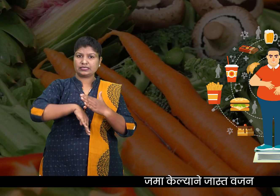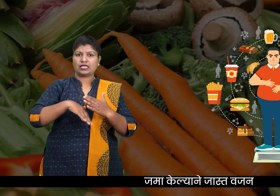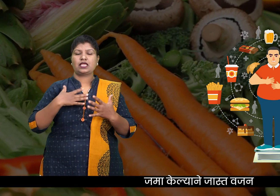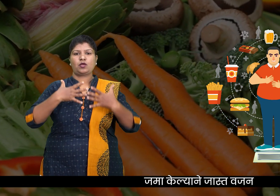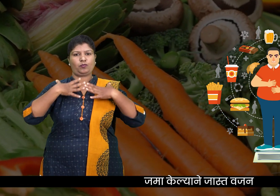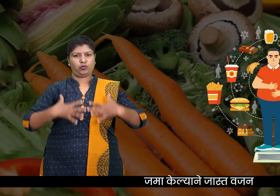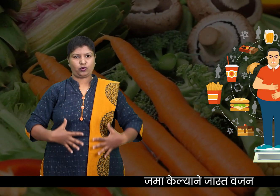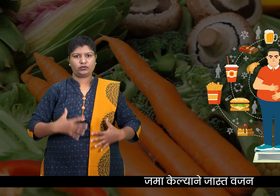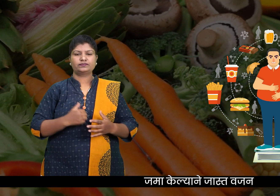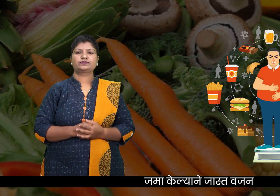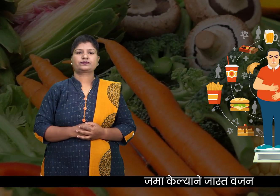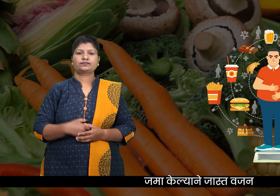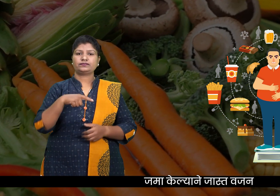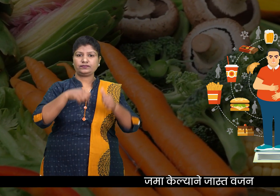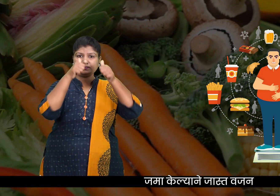केल्याने जास्त वजन